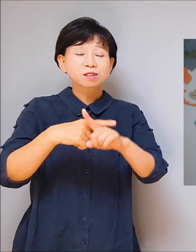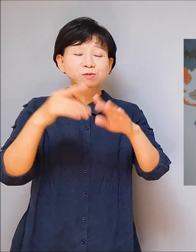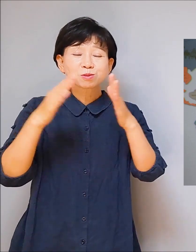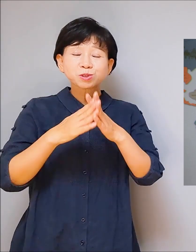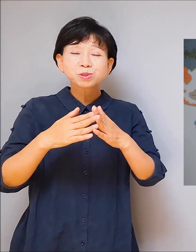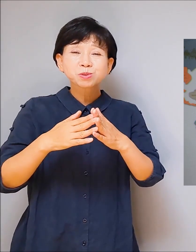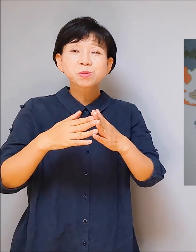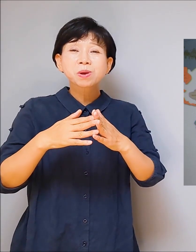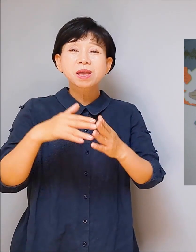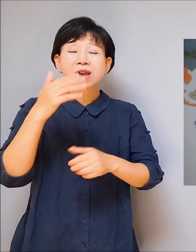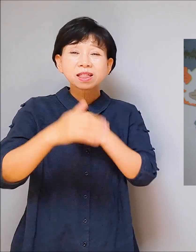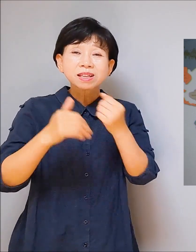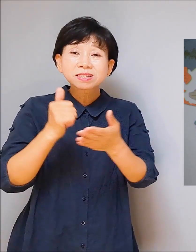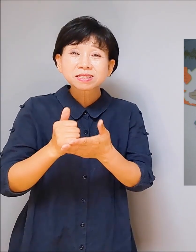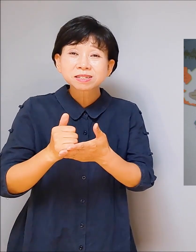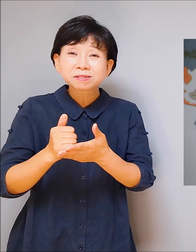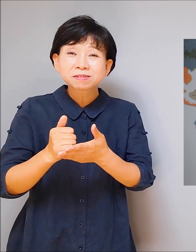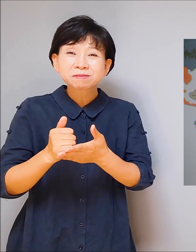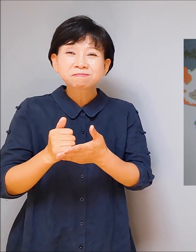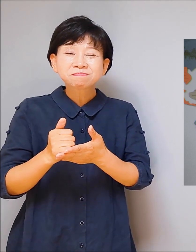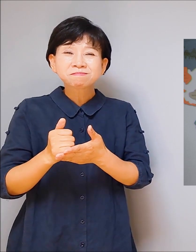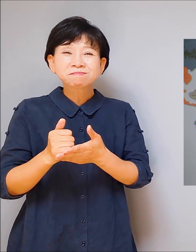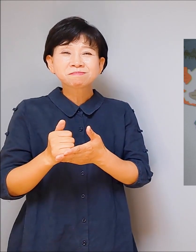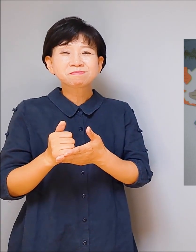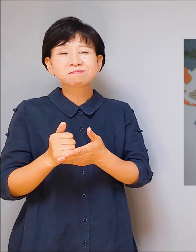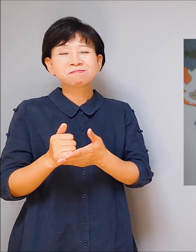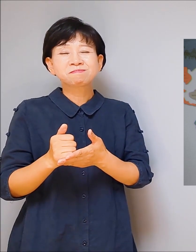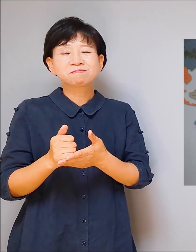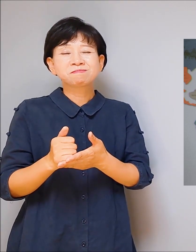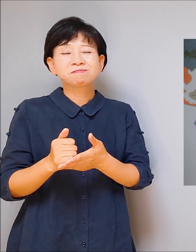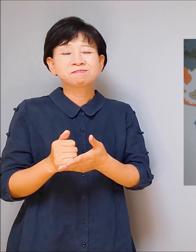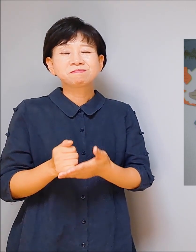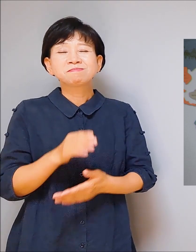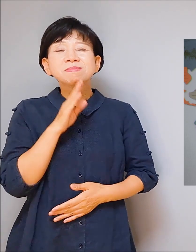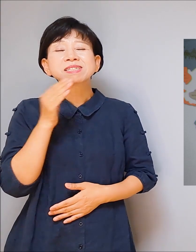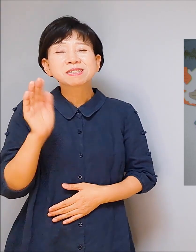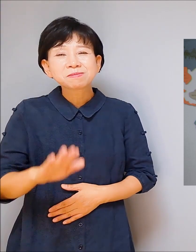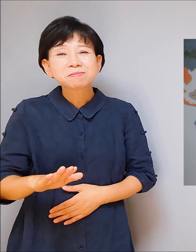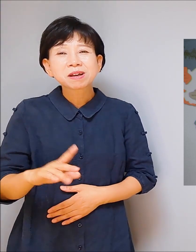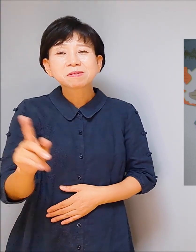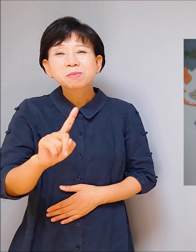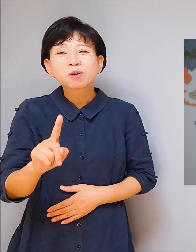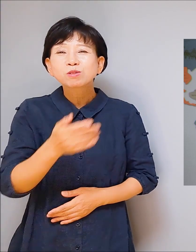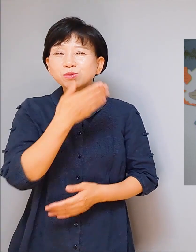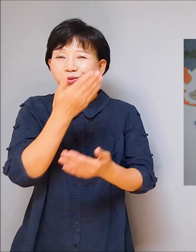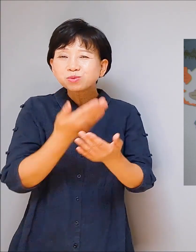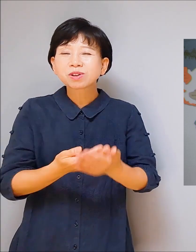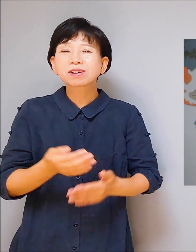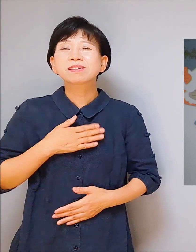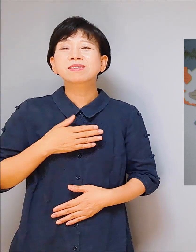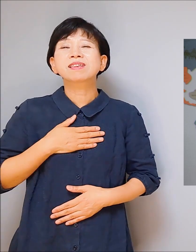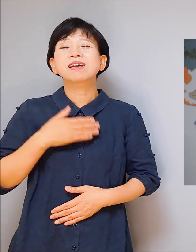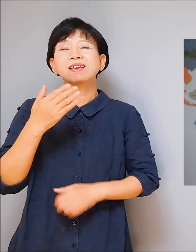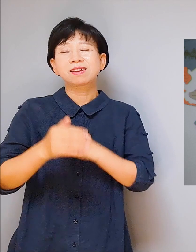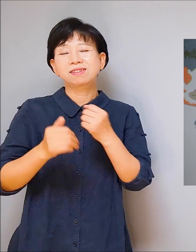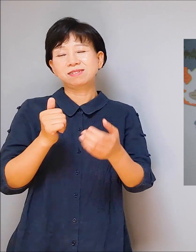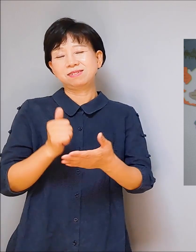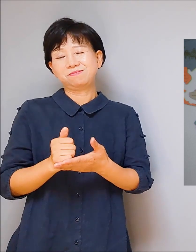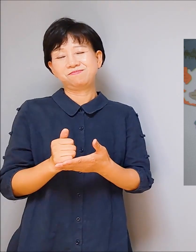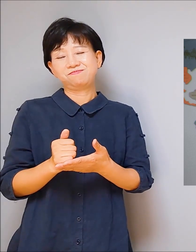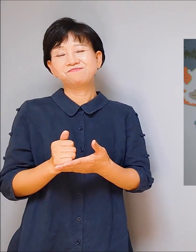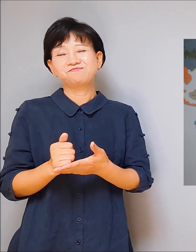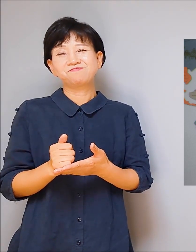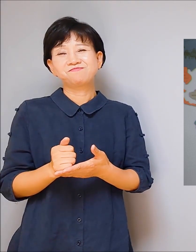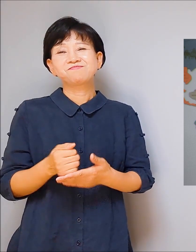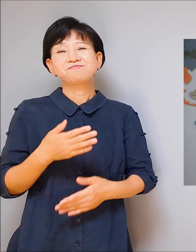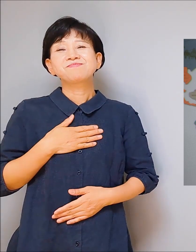말은 아니겠지만 이제는 우리의 기도가 좀 바뀌는 게 필요해요. 나의 하나님. 어떻게 나의 하나님이라고 말할